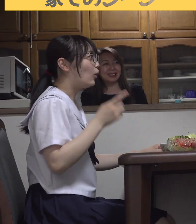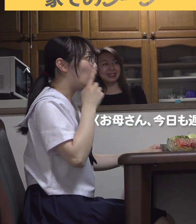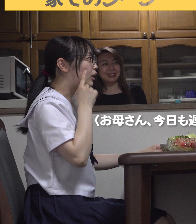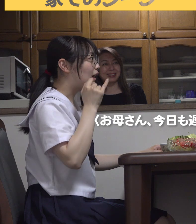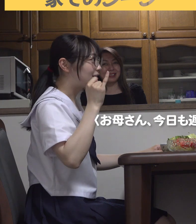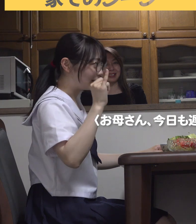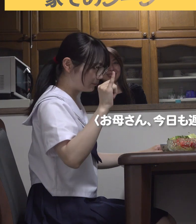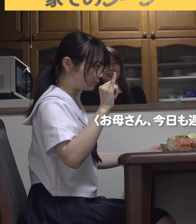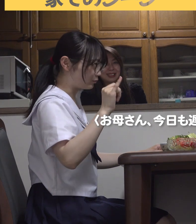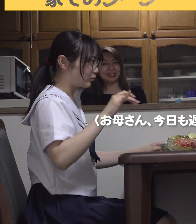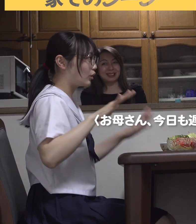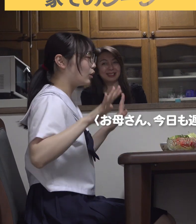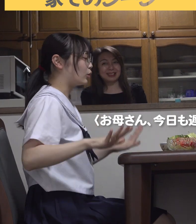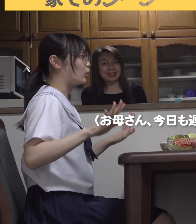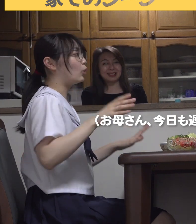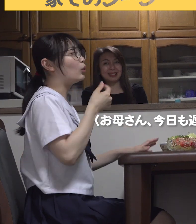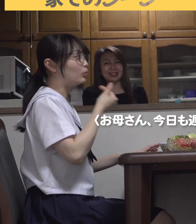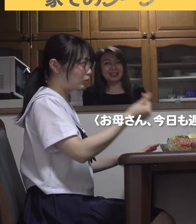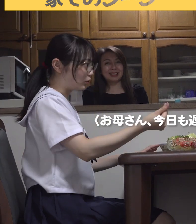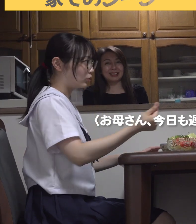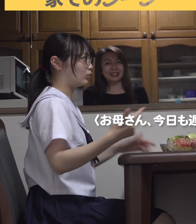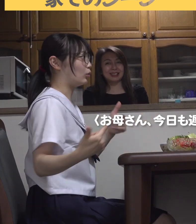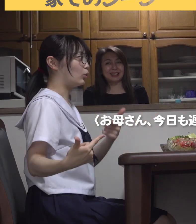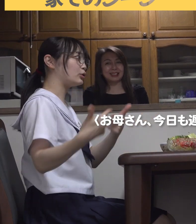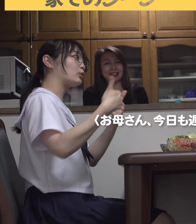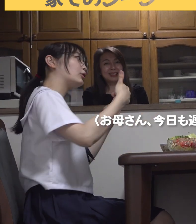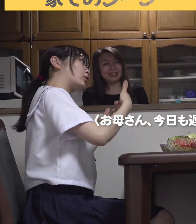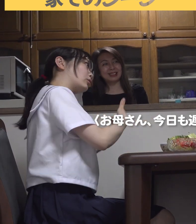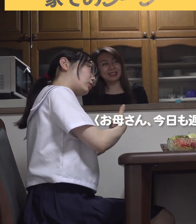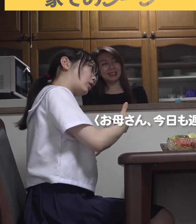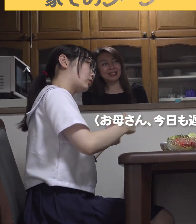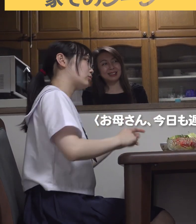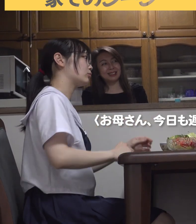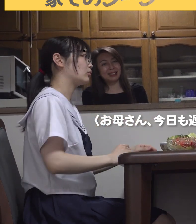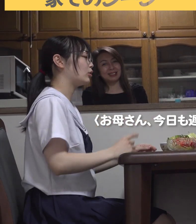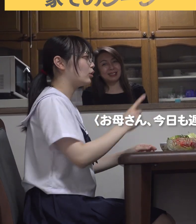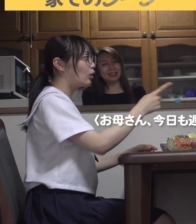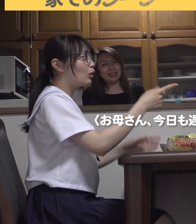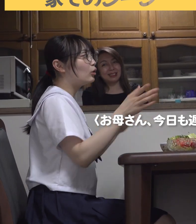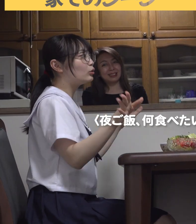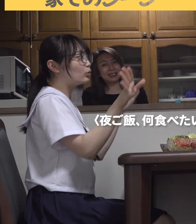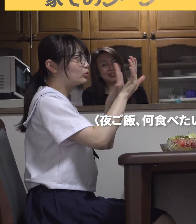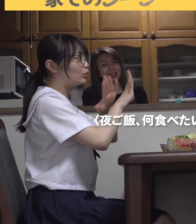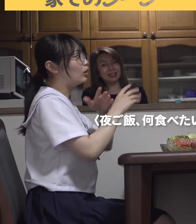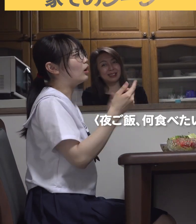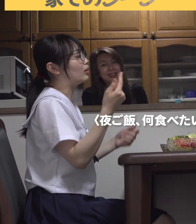お母さん、今日も遅くなるって。夜ご飯。